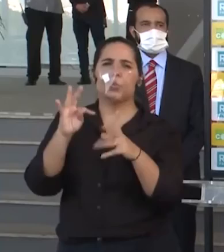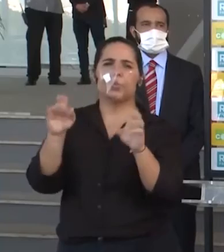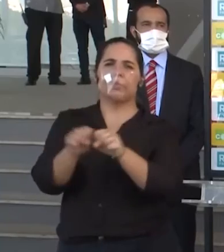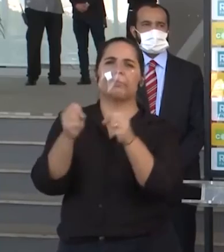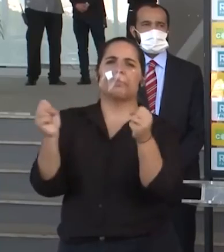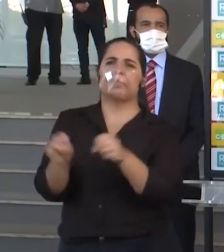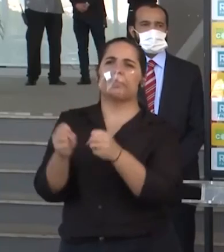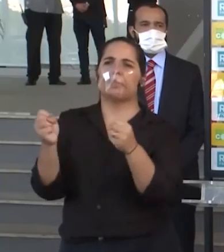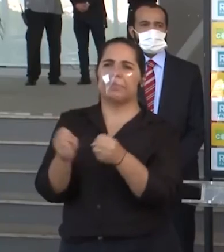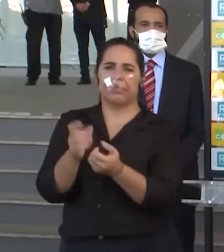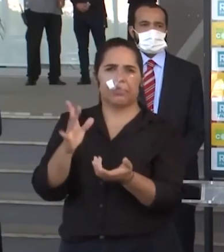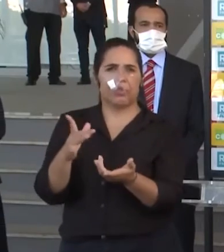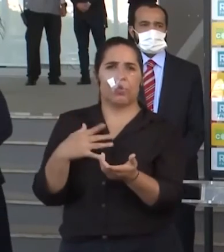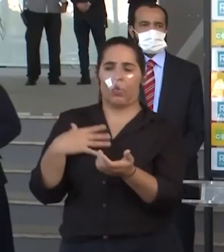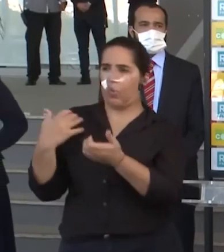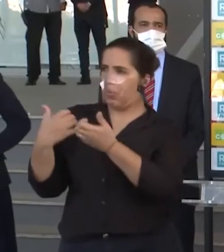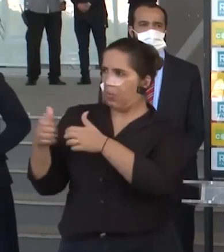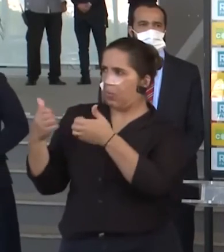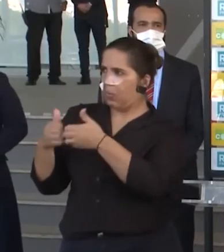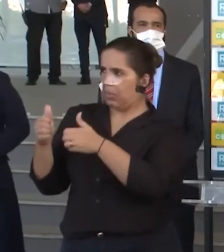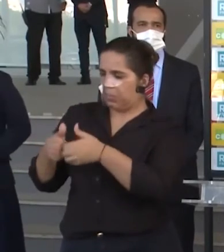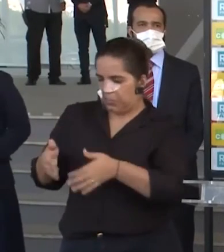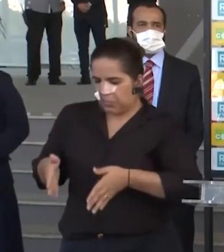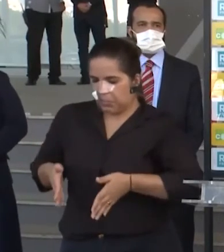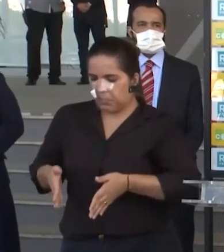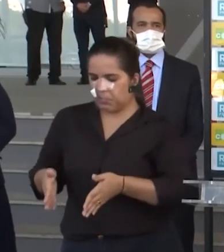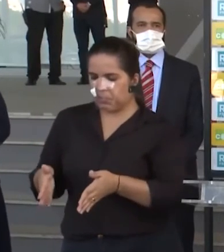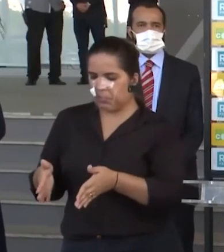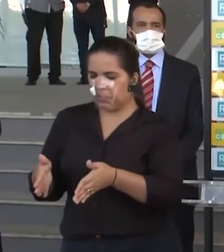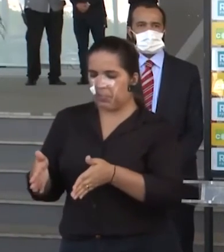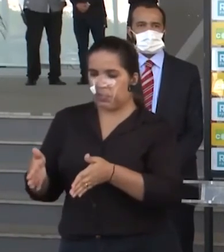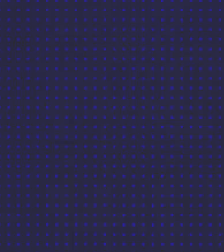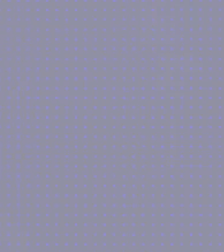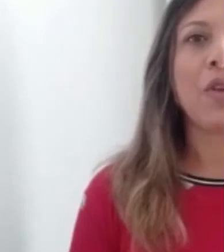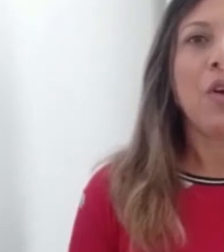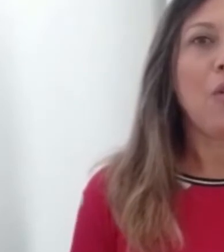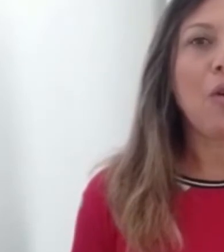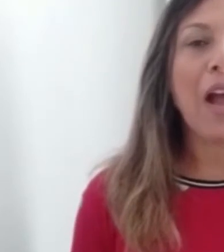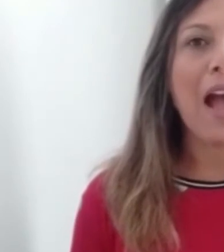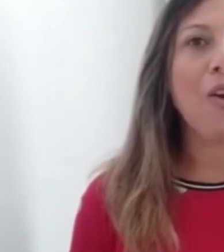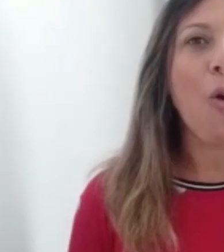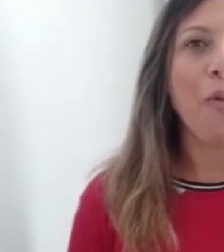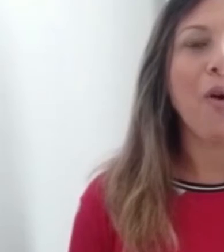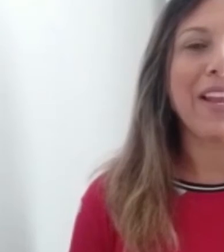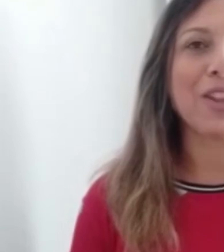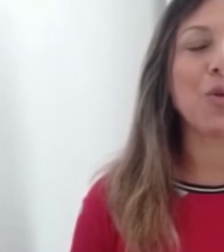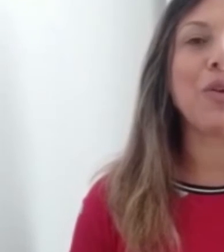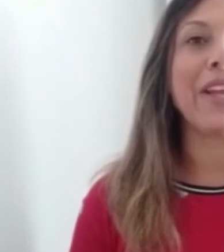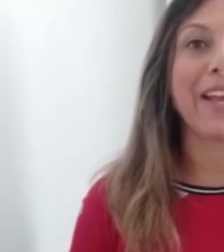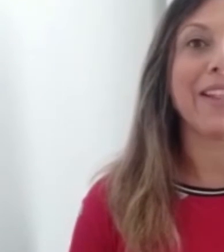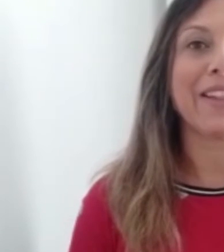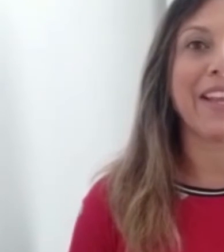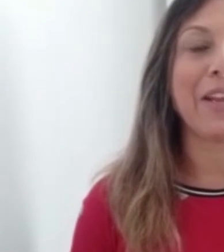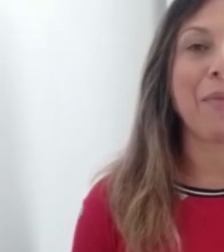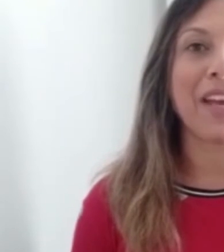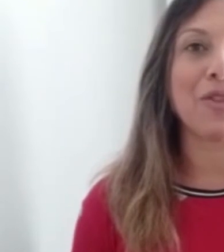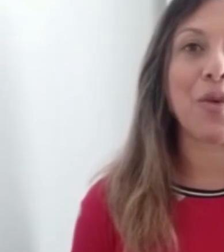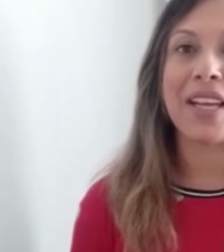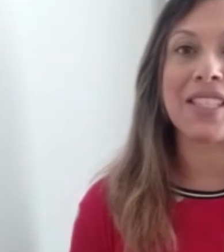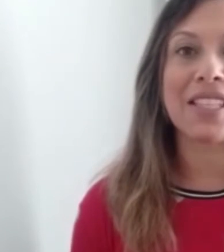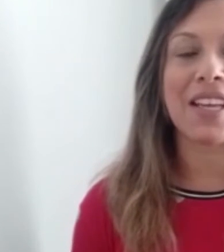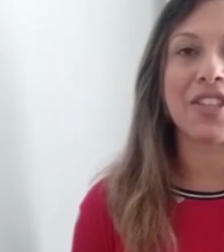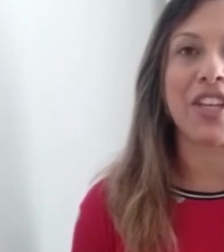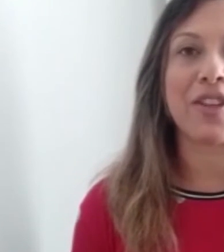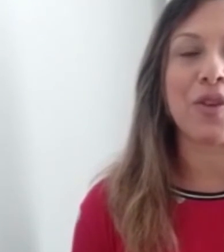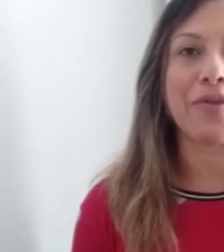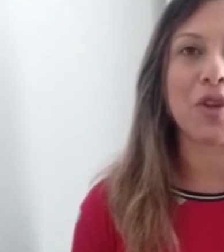quebrada. Então os ônibus saem daquela calha e andam na velha. Um lugar com boa leitura e entretenimento.